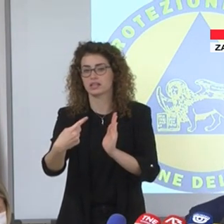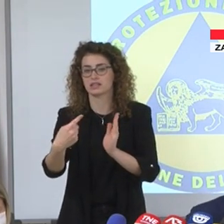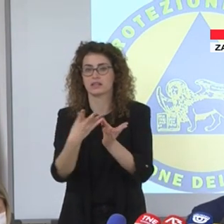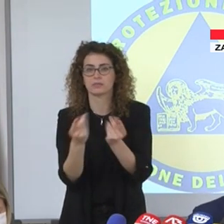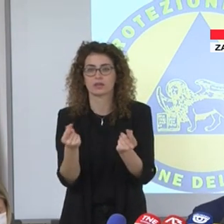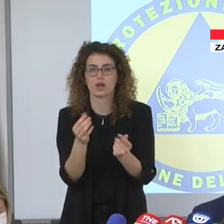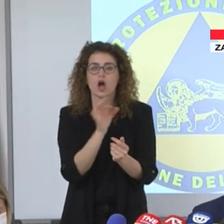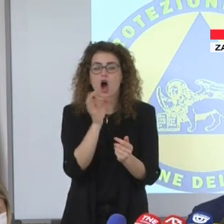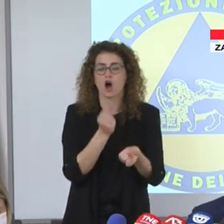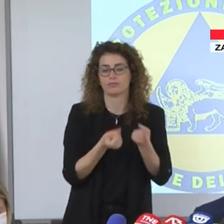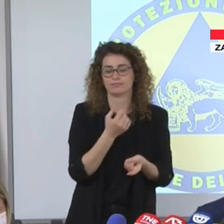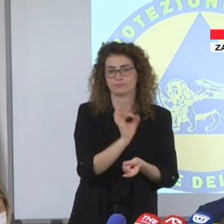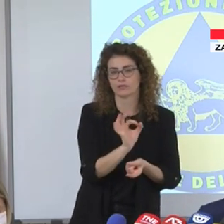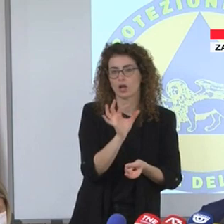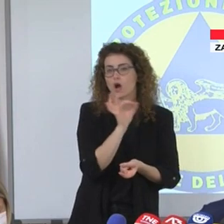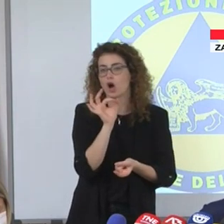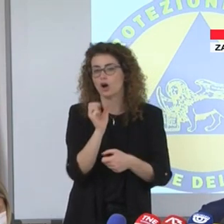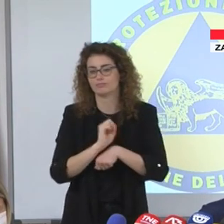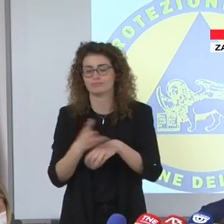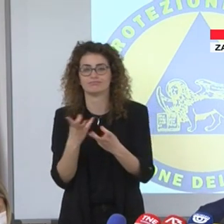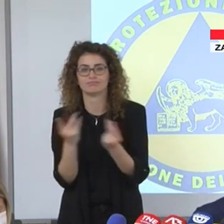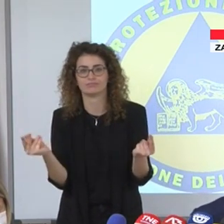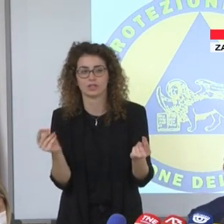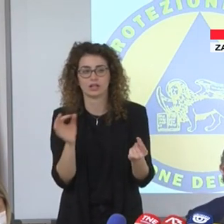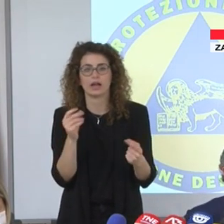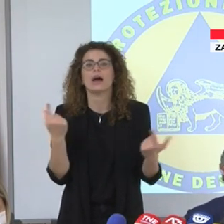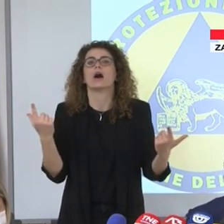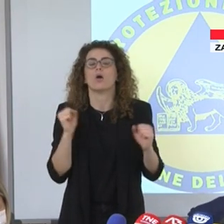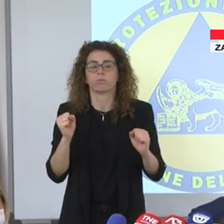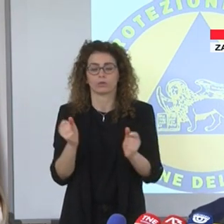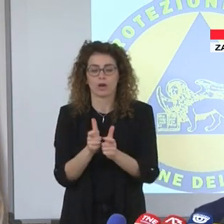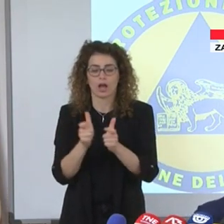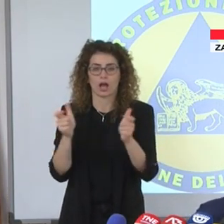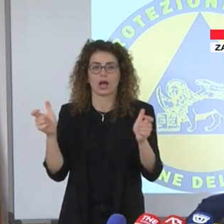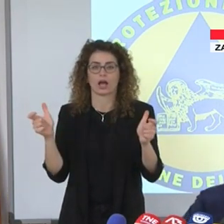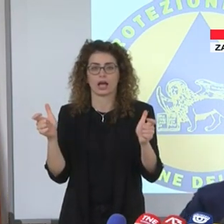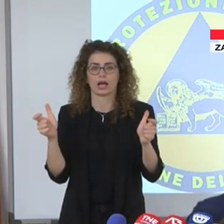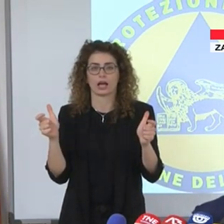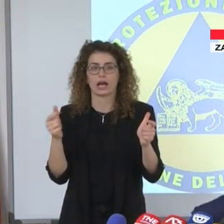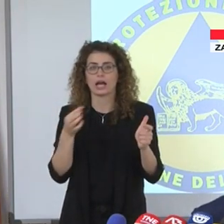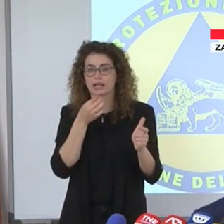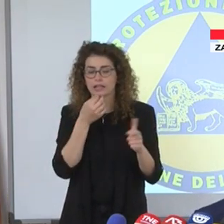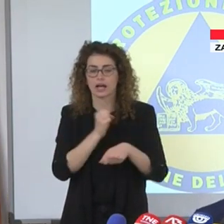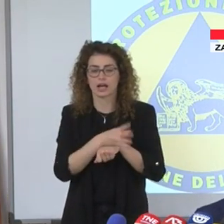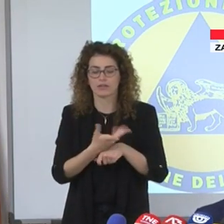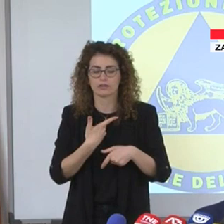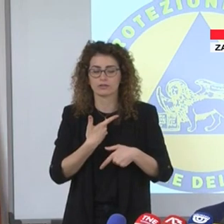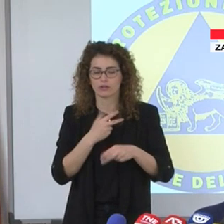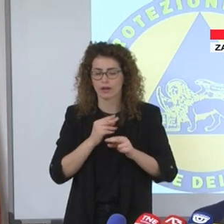sono asintomatici o vuol dire che non ce n'è più, o magari crescono invece di, il virus era lì latente e adesso si fa